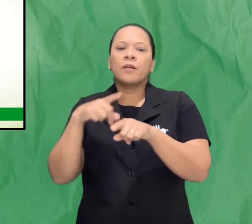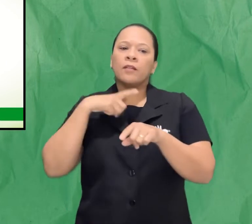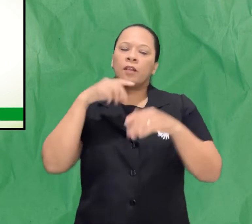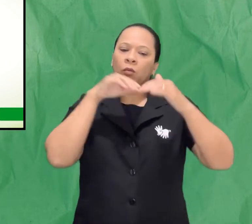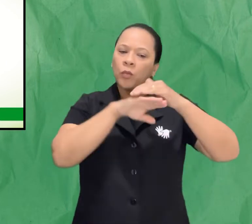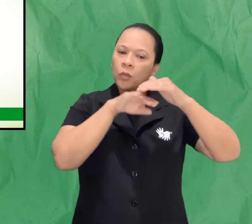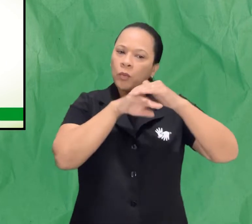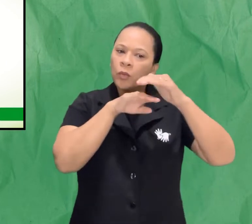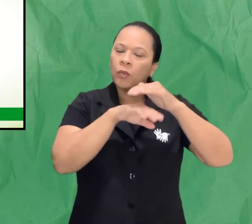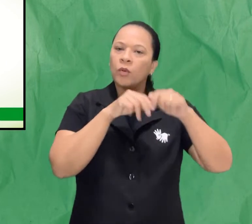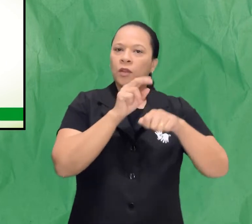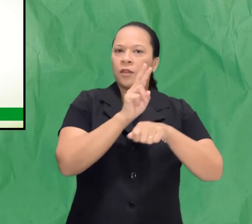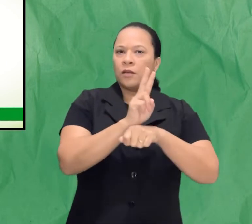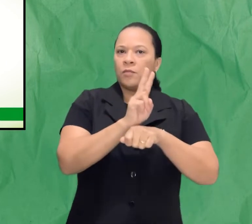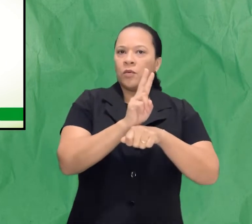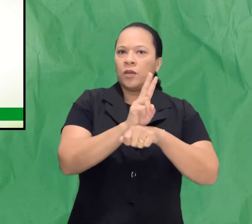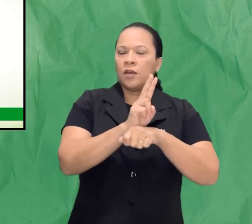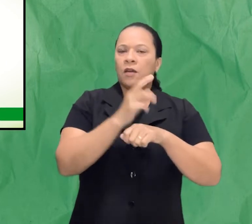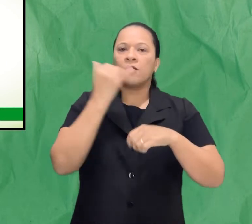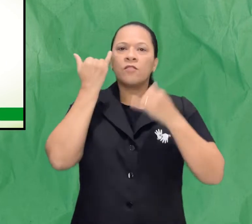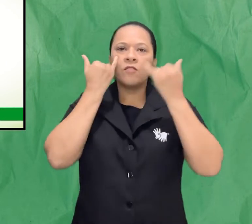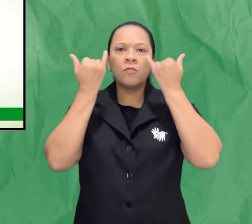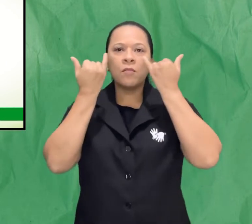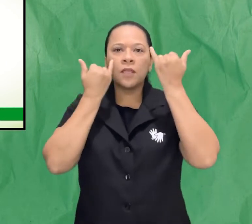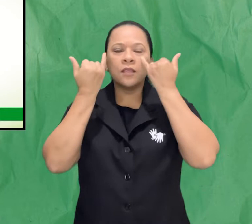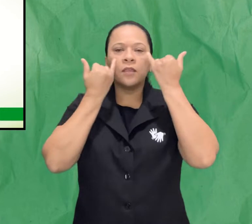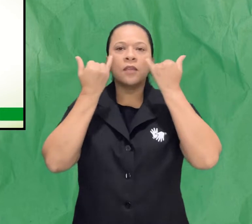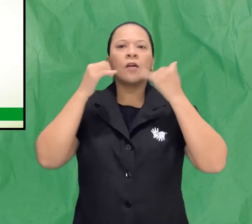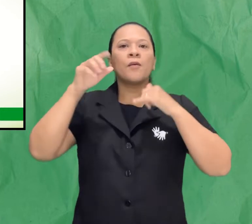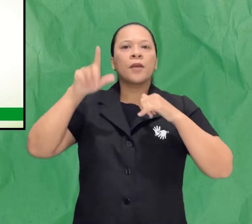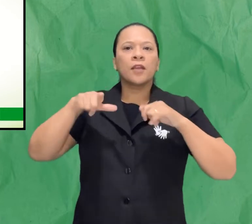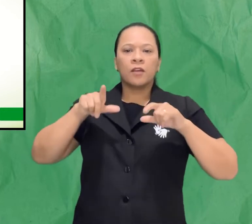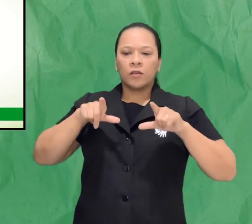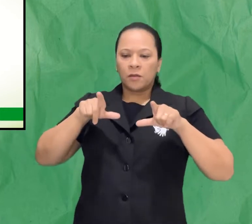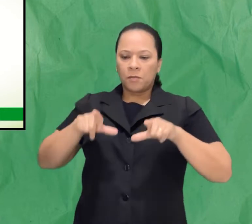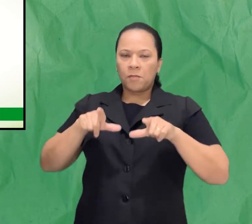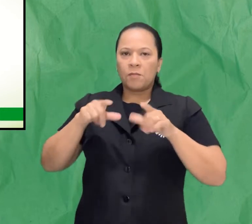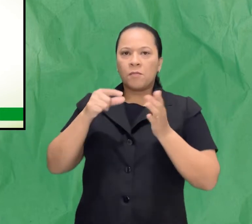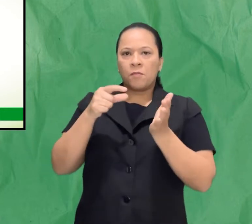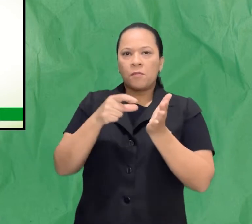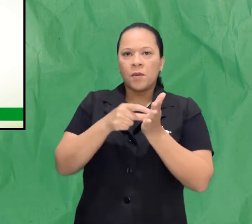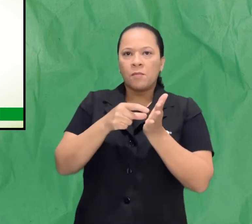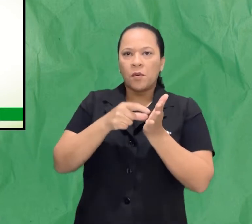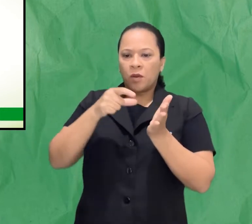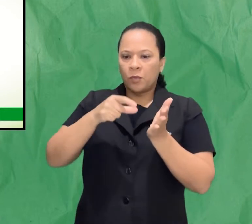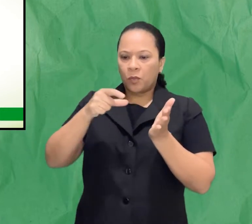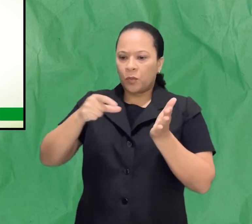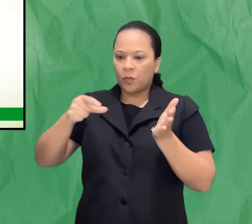armazenamento temporário de informação, que seria a memória RAM, que é a informação